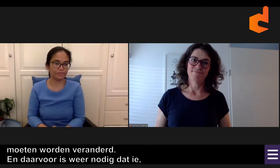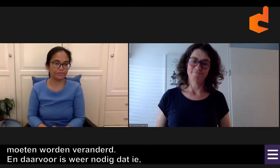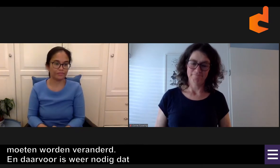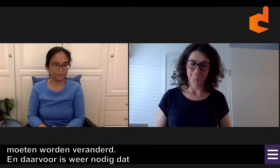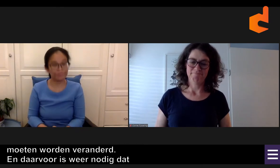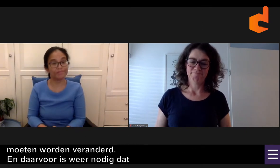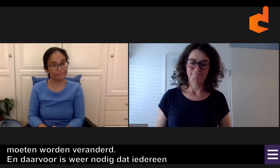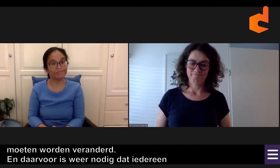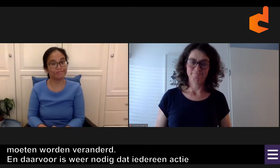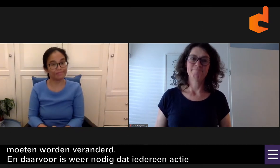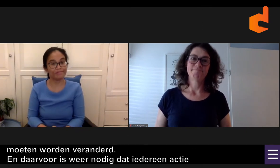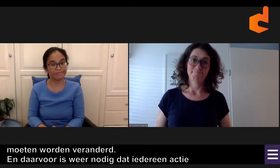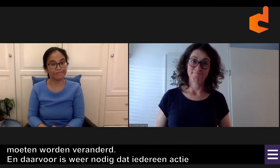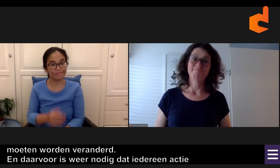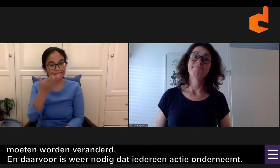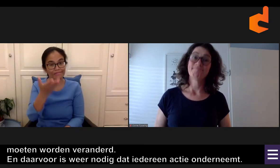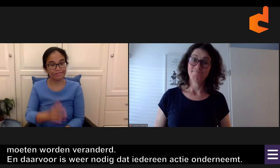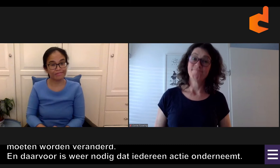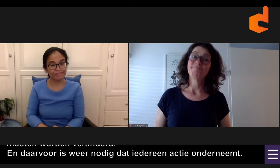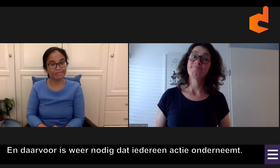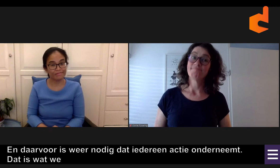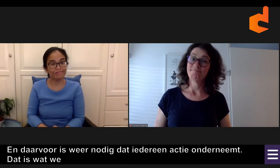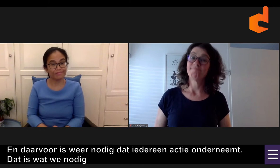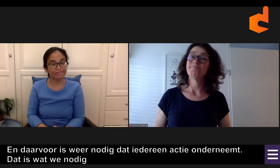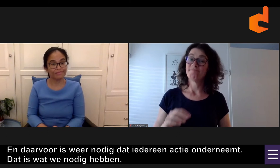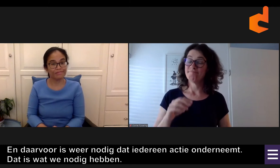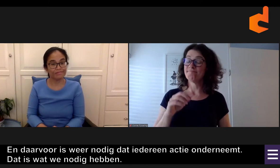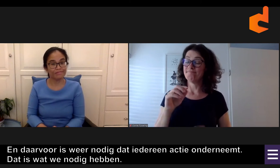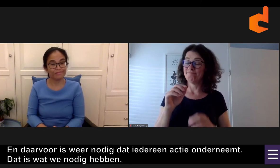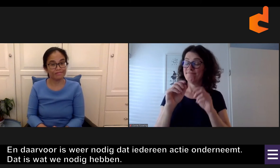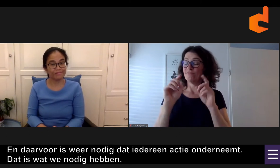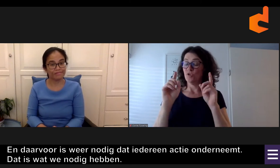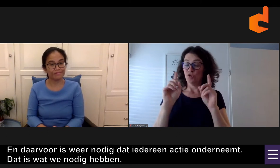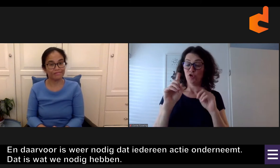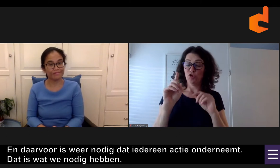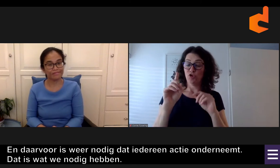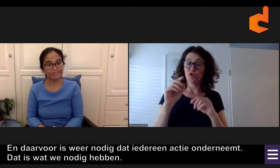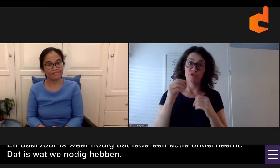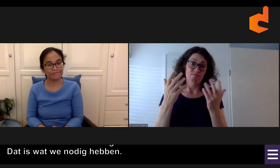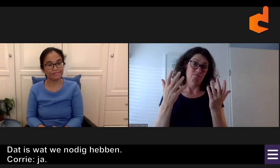onderneemt. Dat is wat we nodig hebben. Ja. Ja.